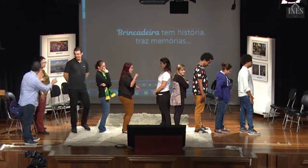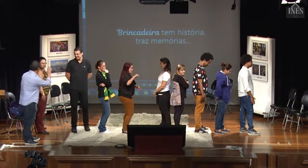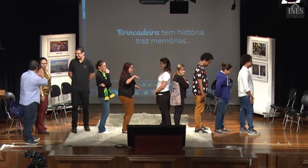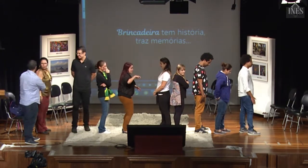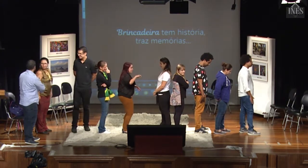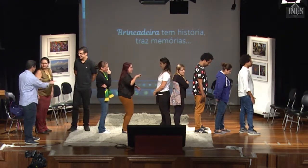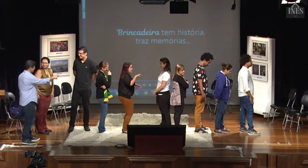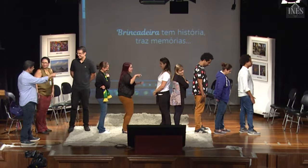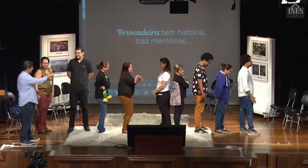cachorro.